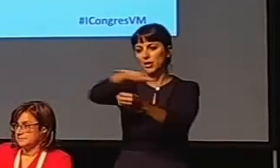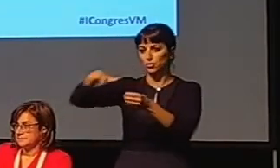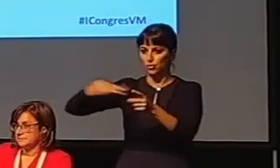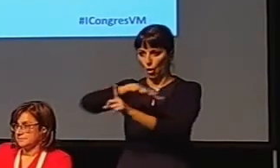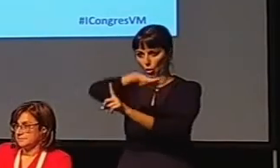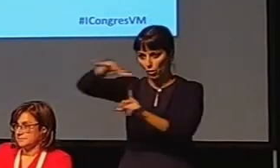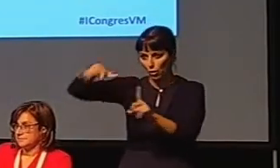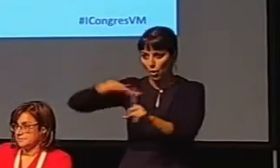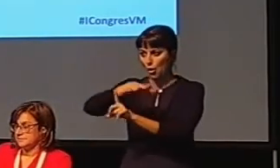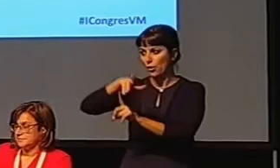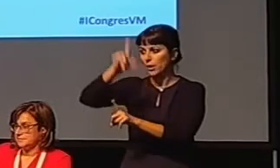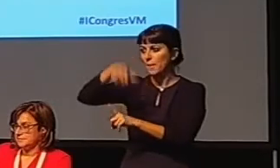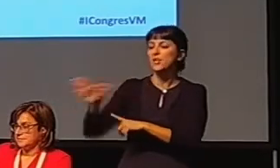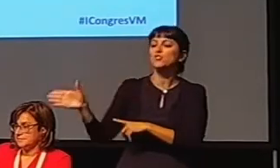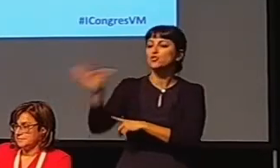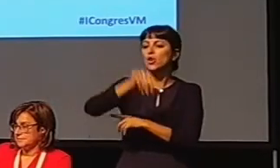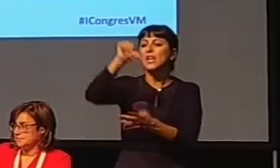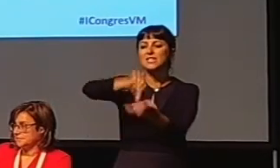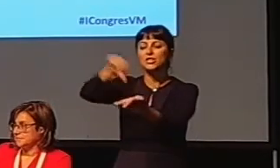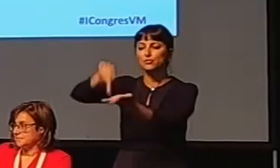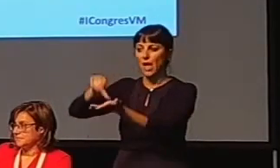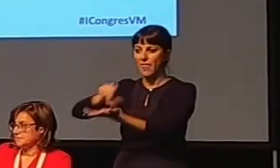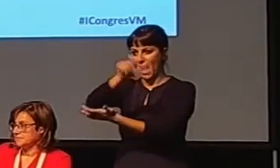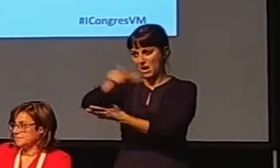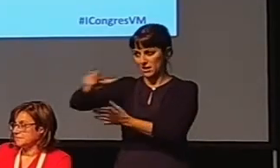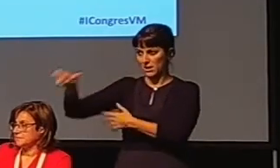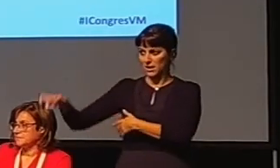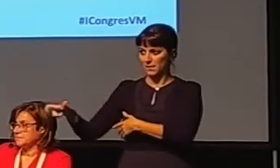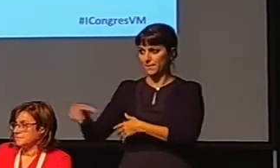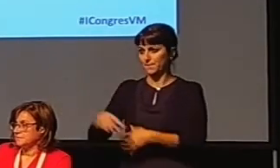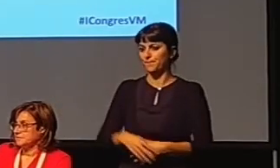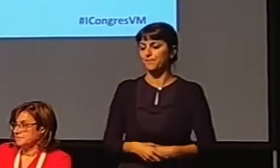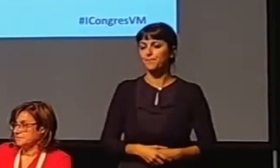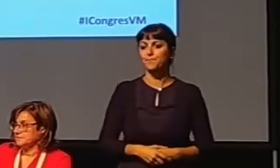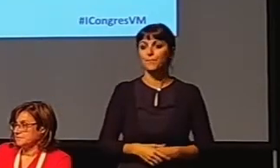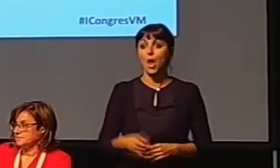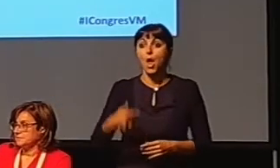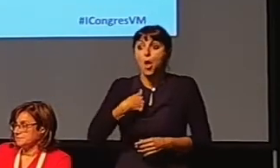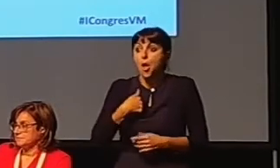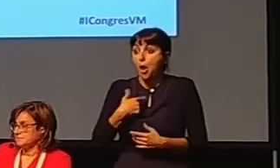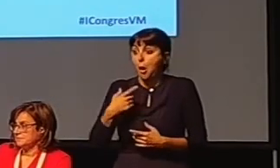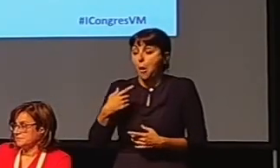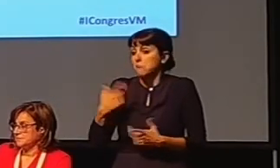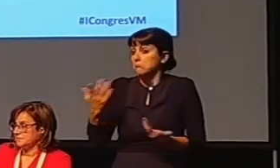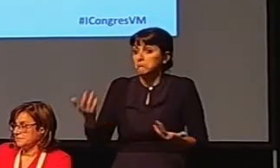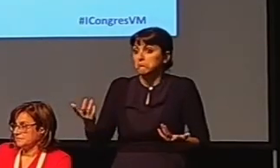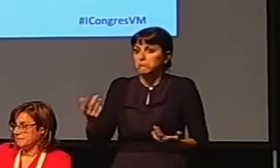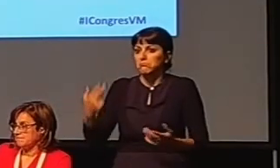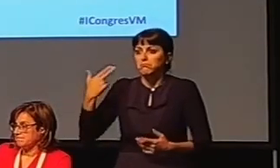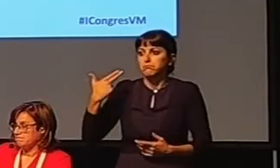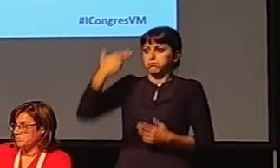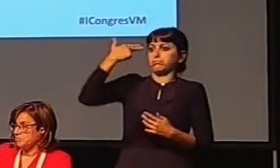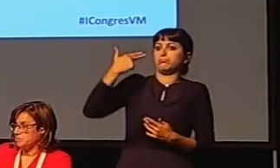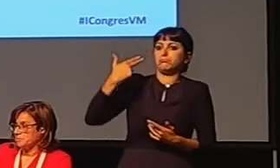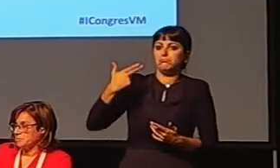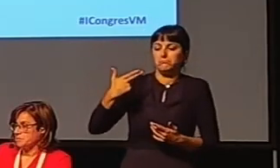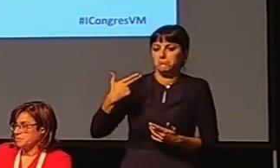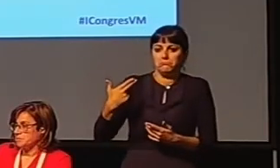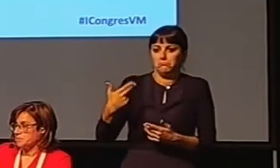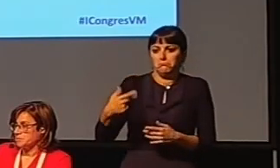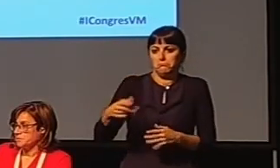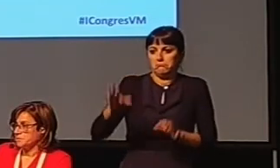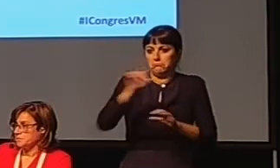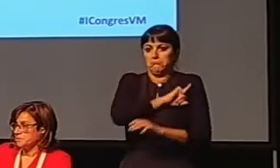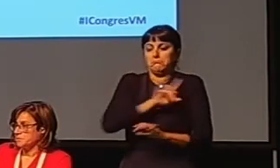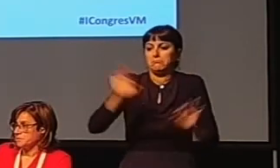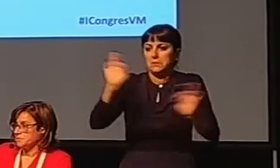Penseu que quan jo estic exposant-me i estic parlant de la violència, que no he rebut cap bala, sí?